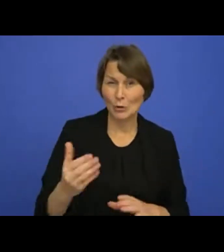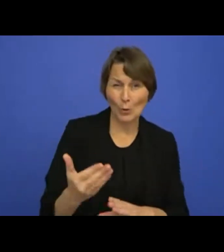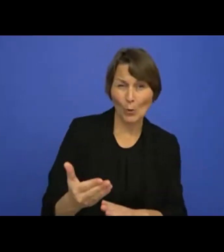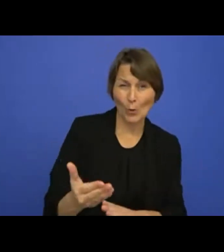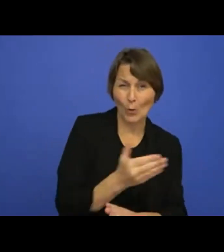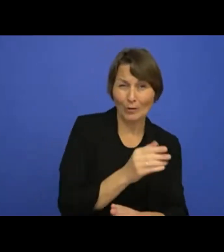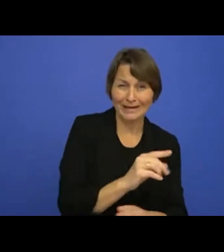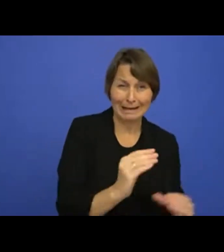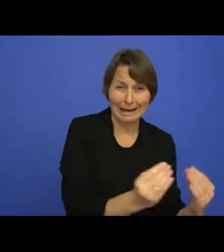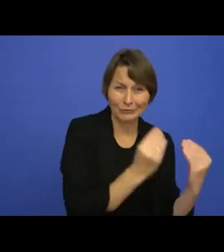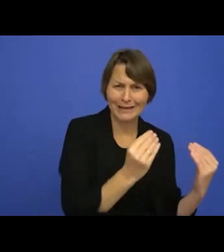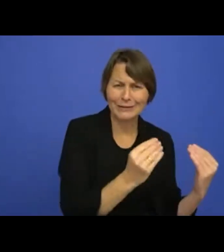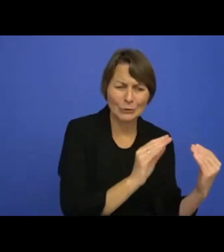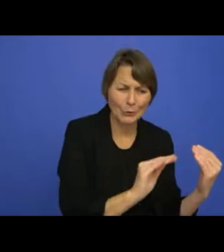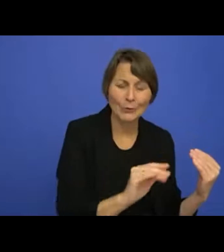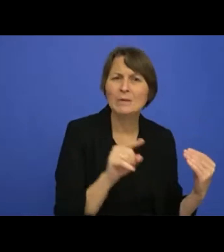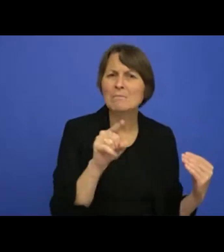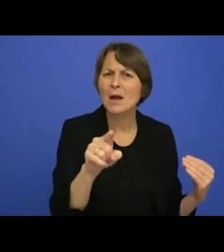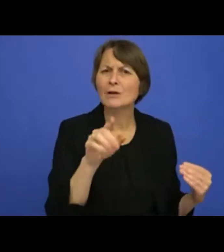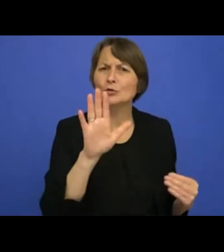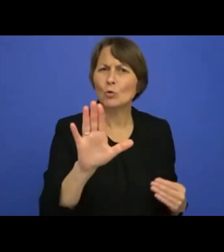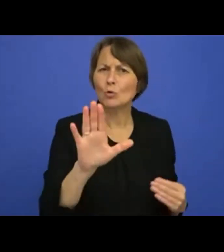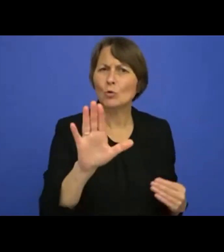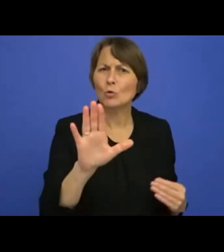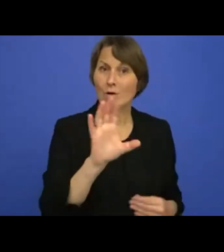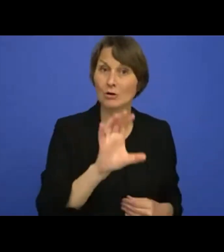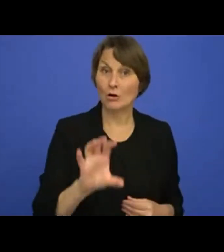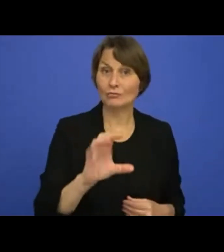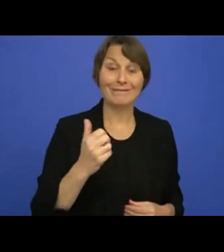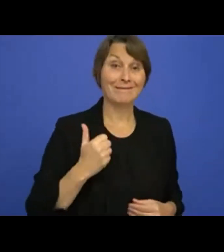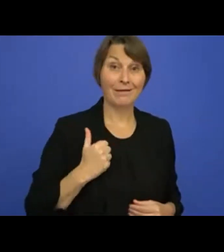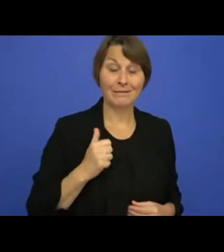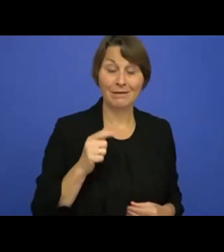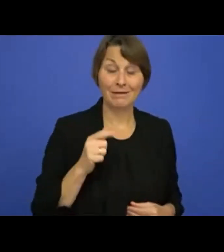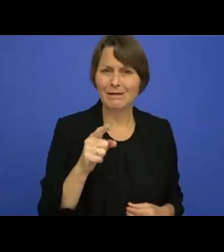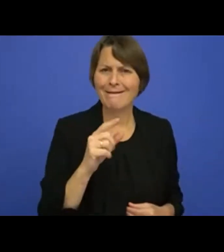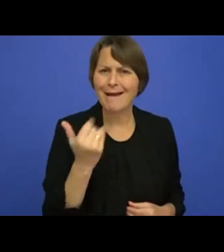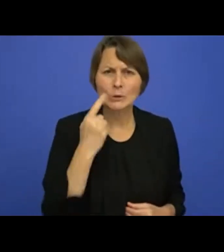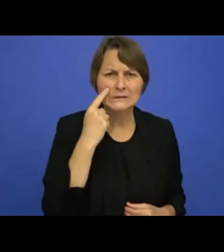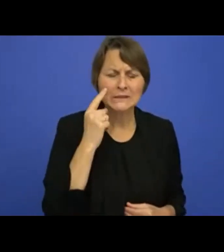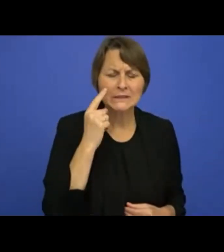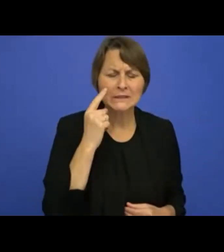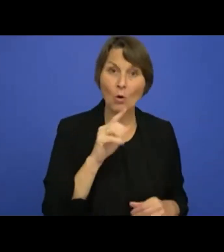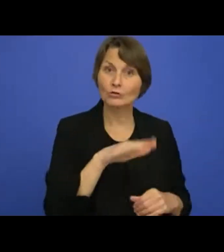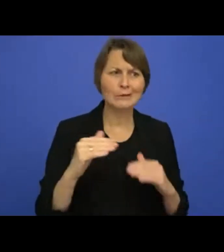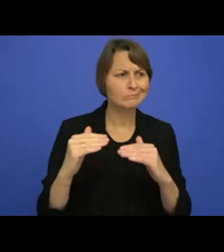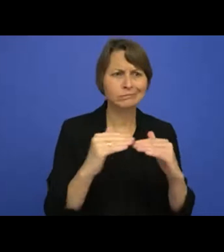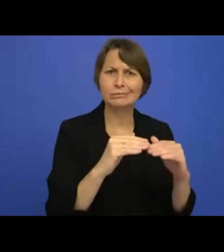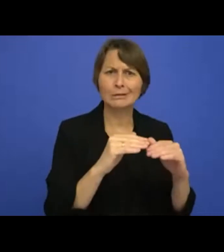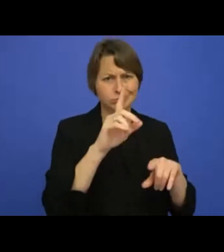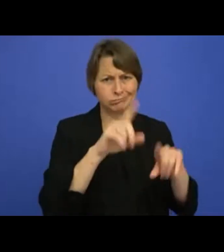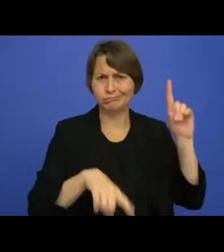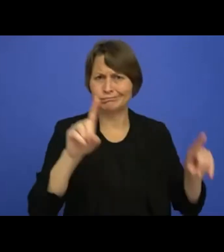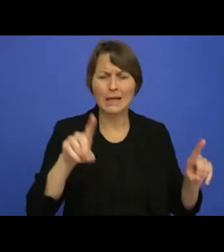qui concerne le PPE inclusive. Et ce que fait le Canada pour identifier la diversité des enfants,